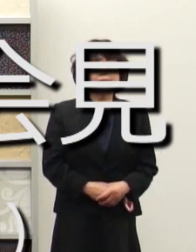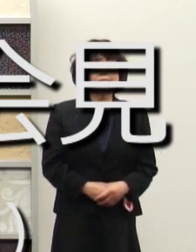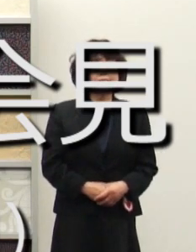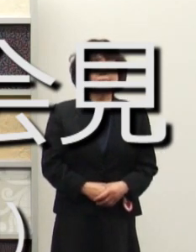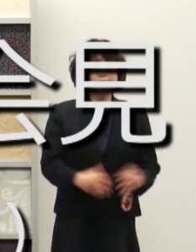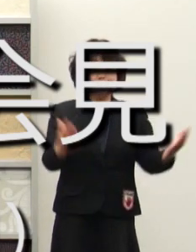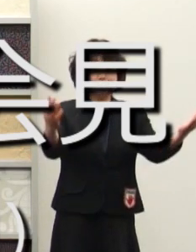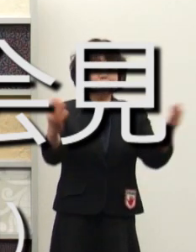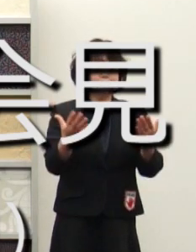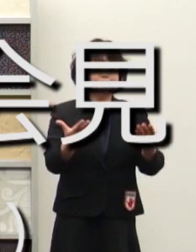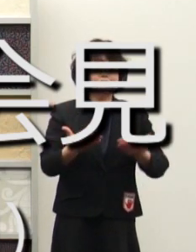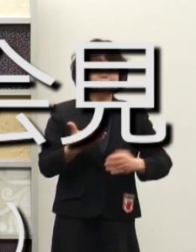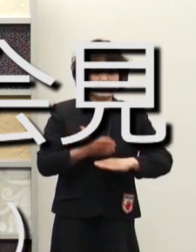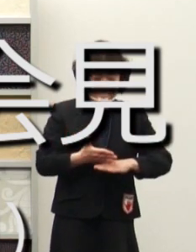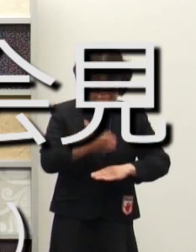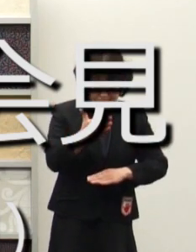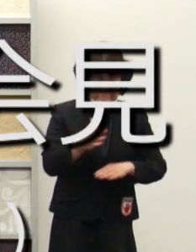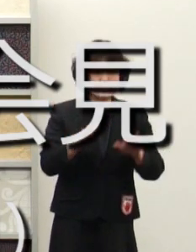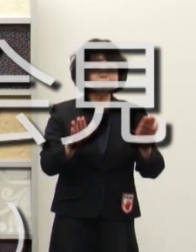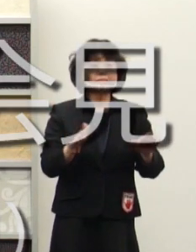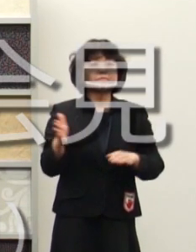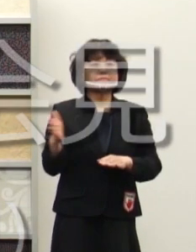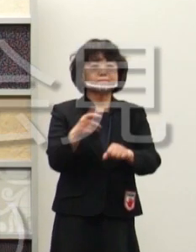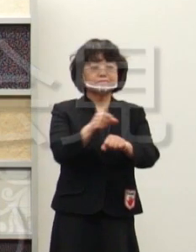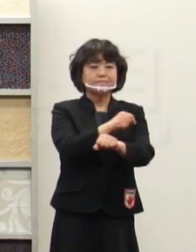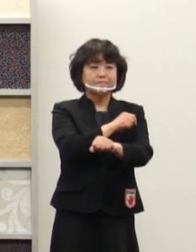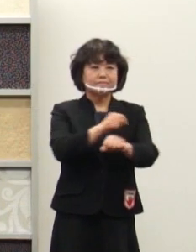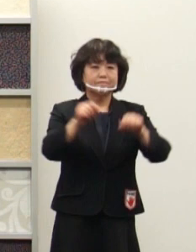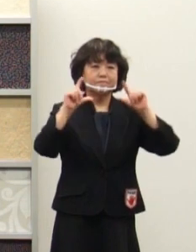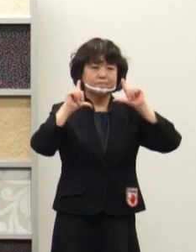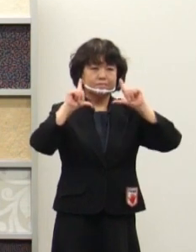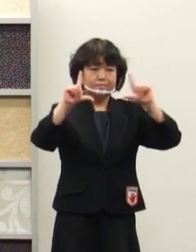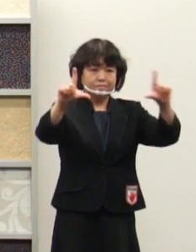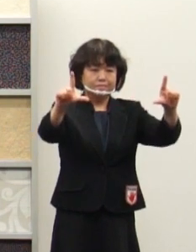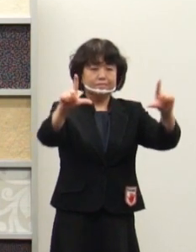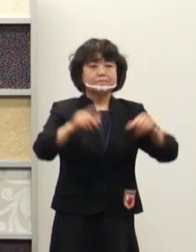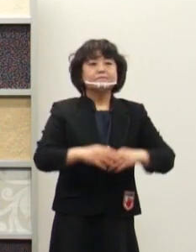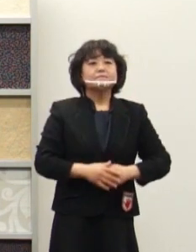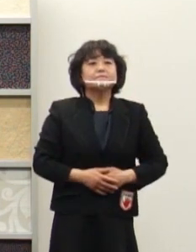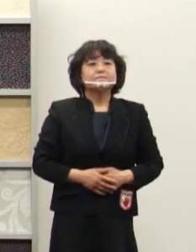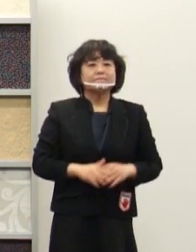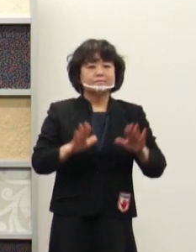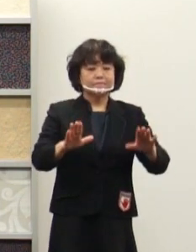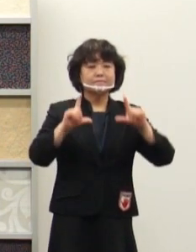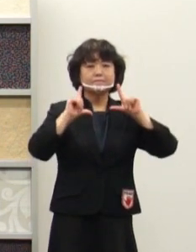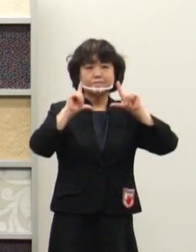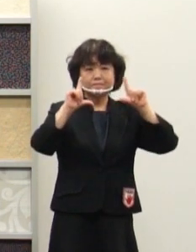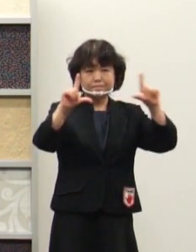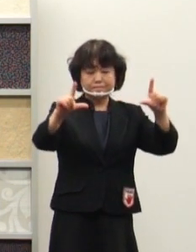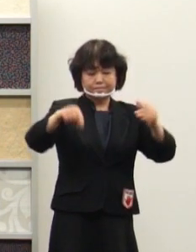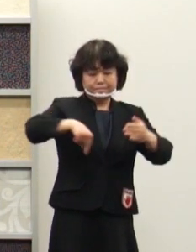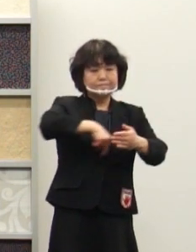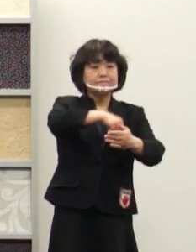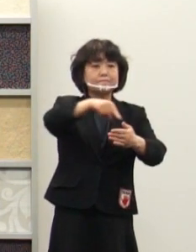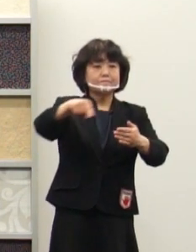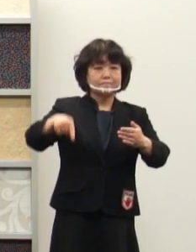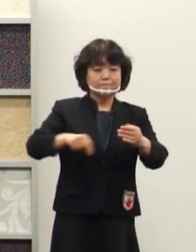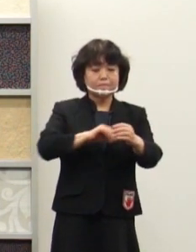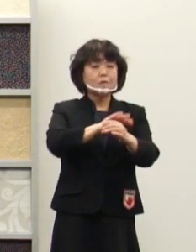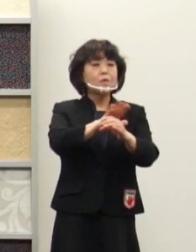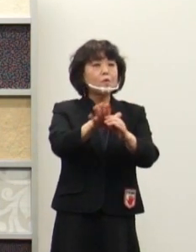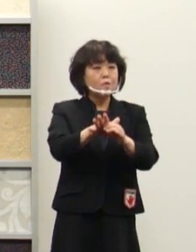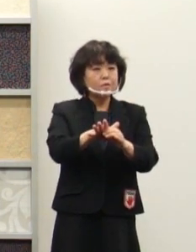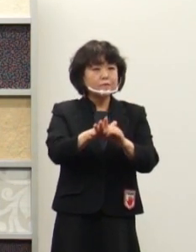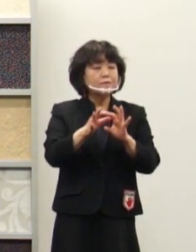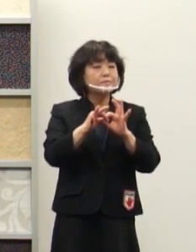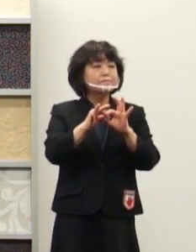お集まりいただきありがとうございます。ただいまから臨時の知事記者会見を行います。本日の発表事項は新型コロナウイルス感染症への